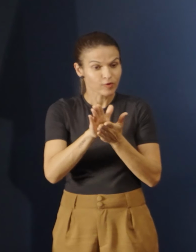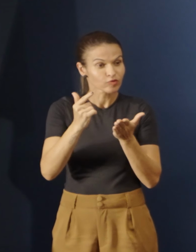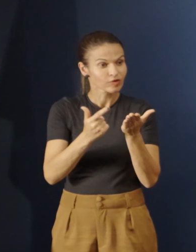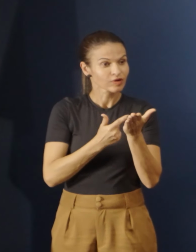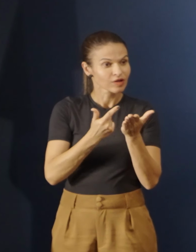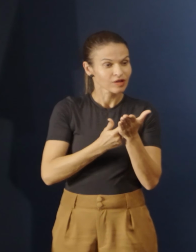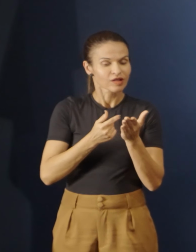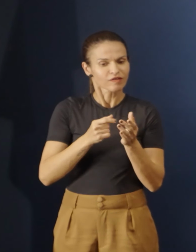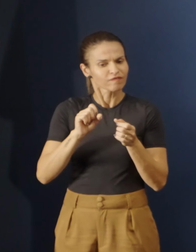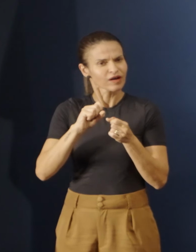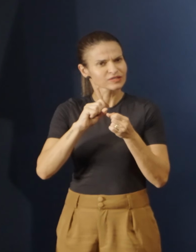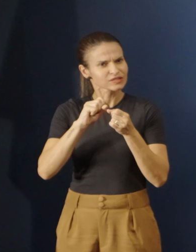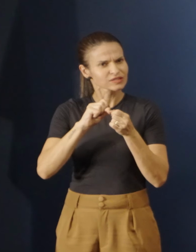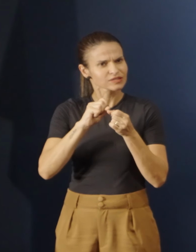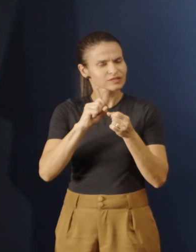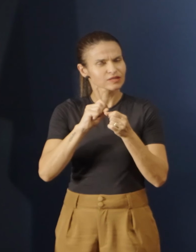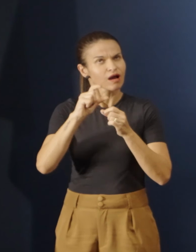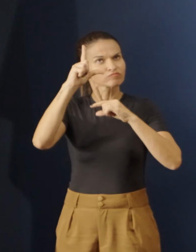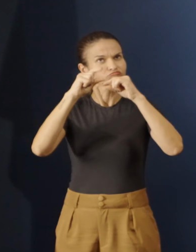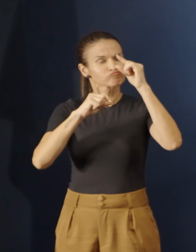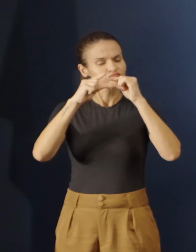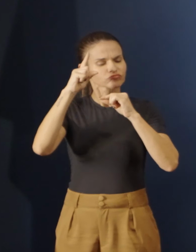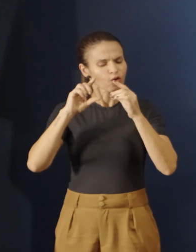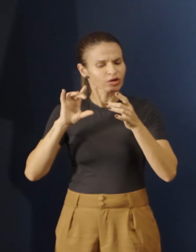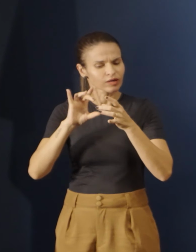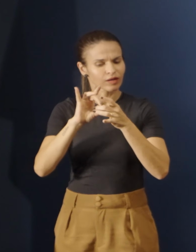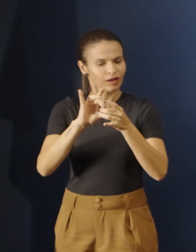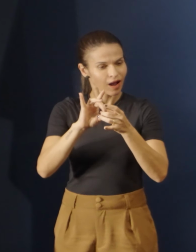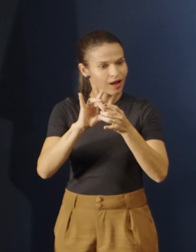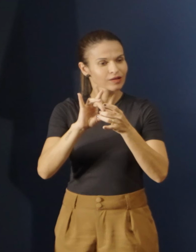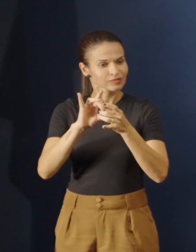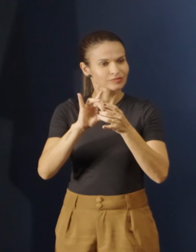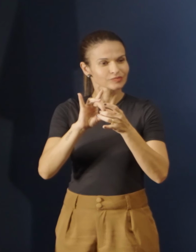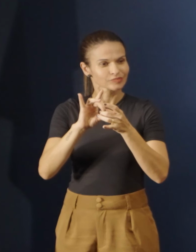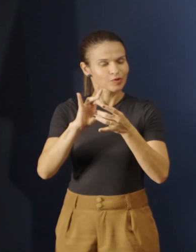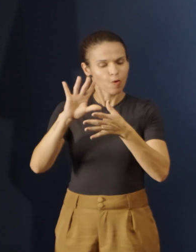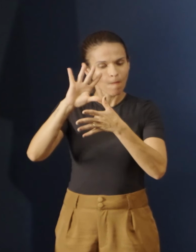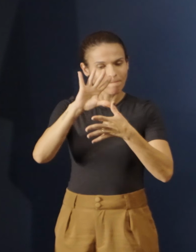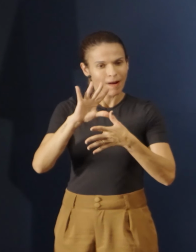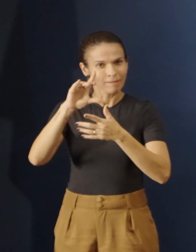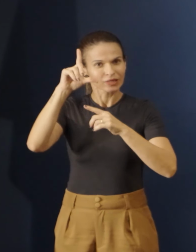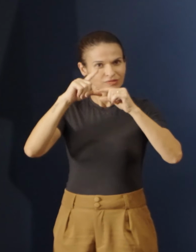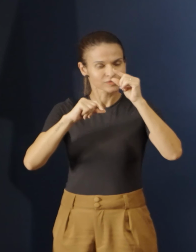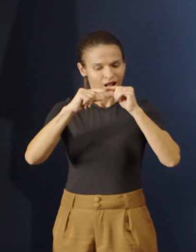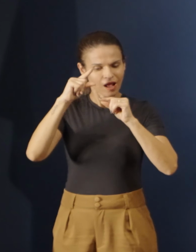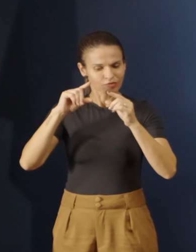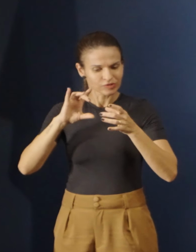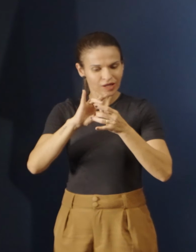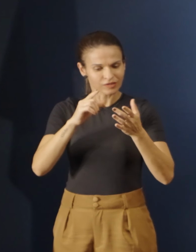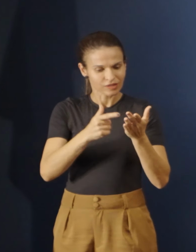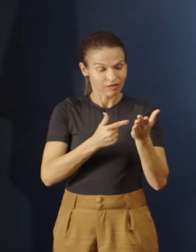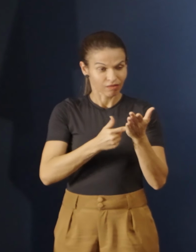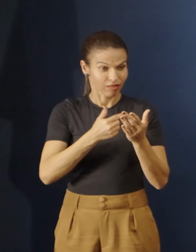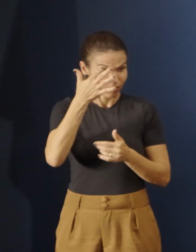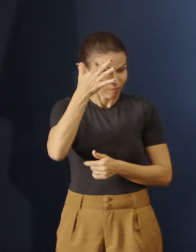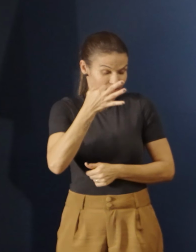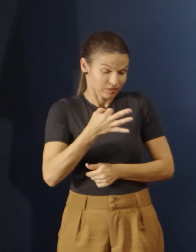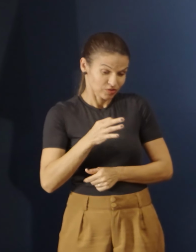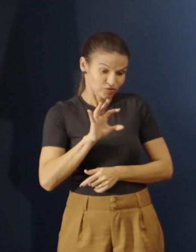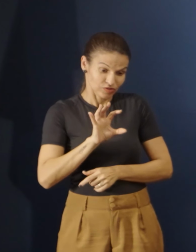mapa astral desse livro. Então, toda a correspondência sobre esse livro é de acordo com o mapa astral desse livro. Então, assim, quem entende disso